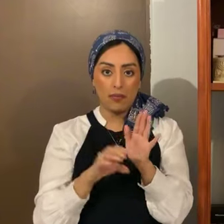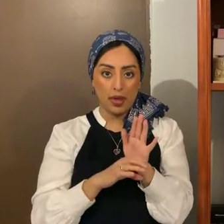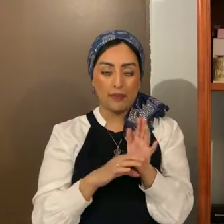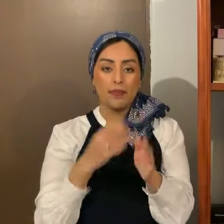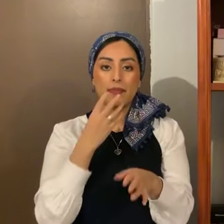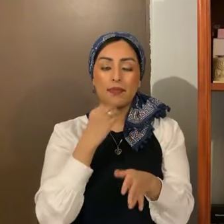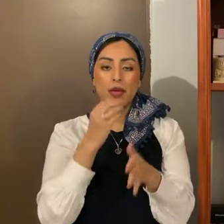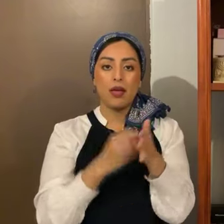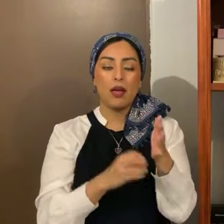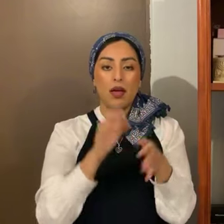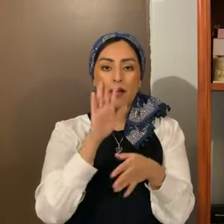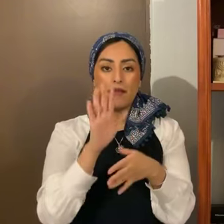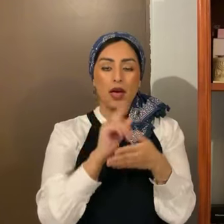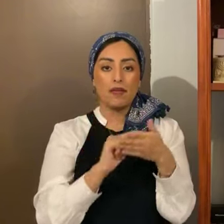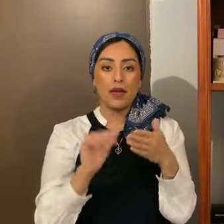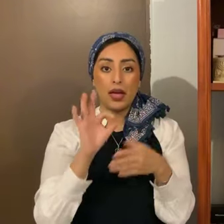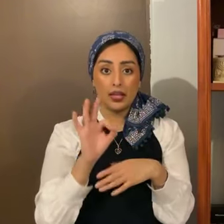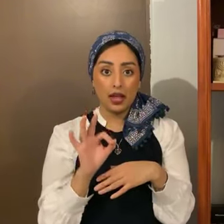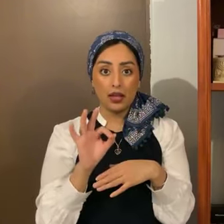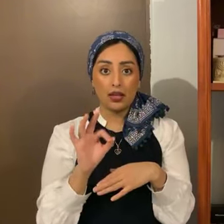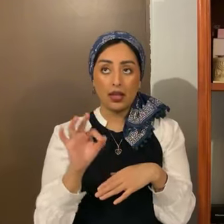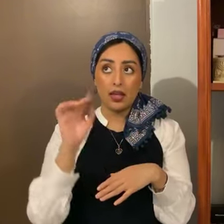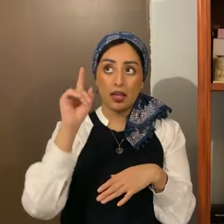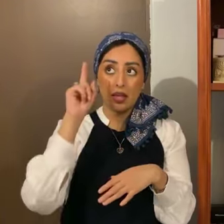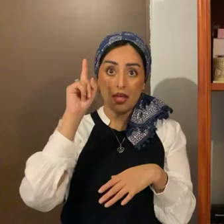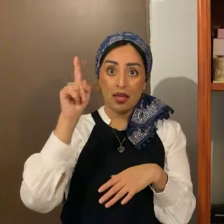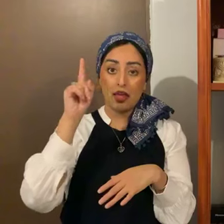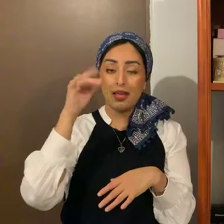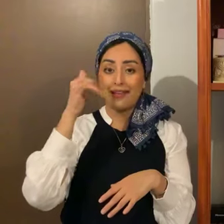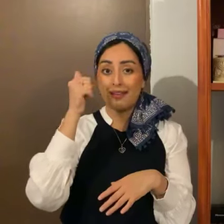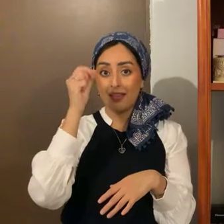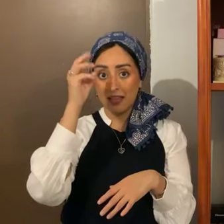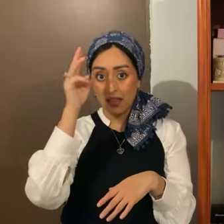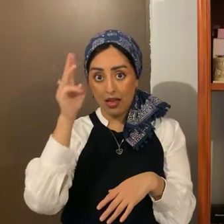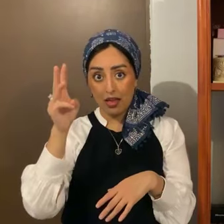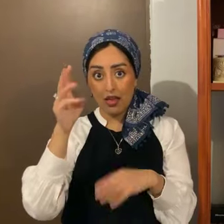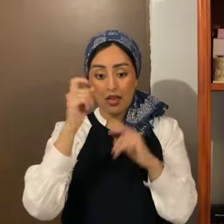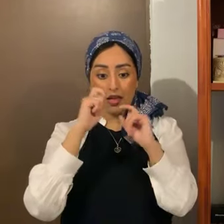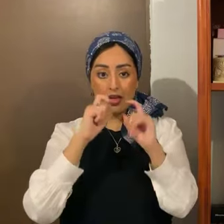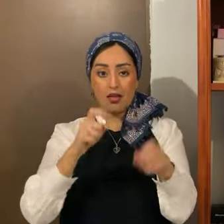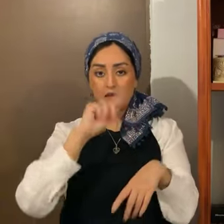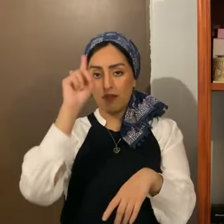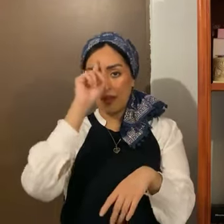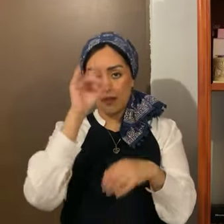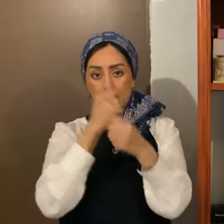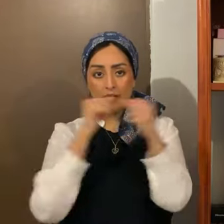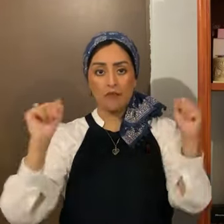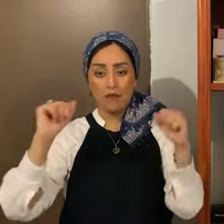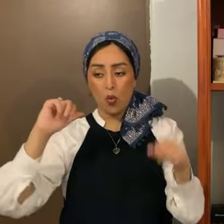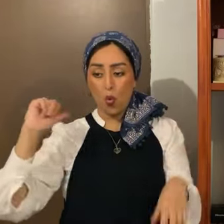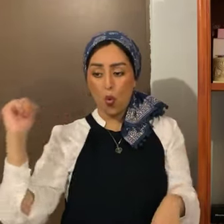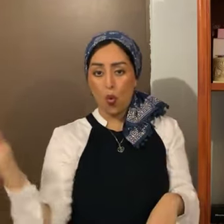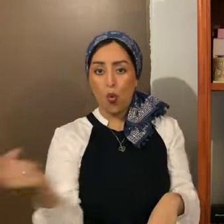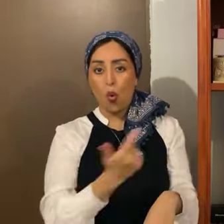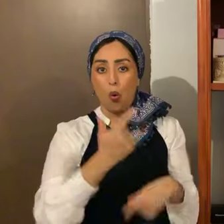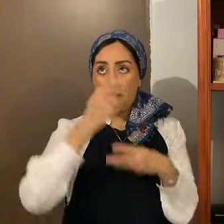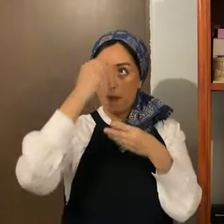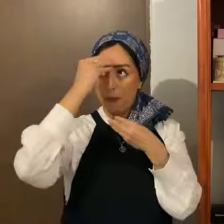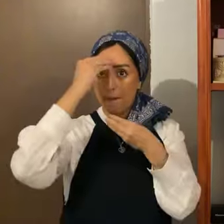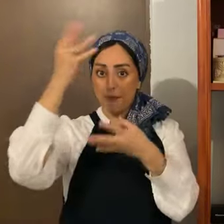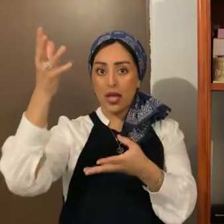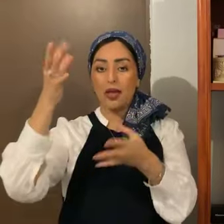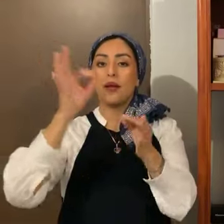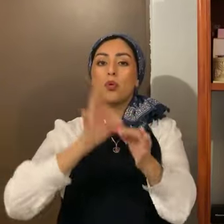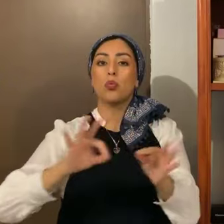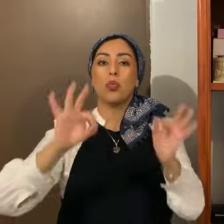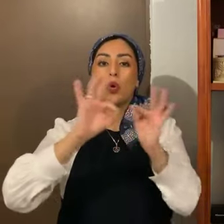Hebreos 5:9. Porque Él, quien, Yahshua, es autor de eterna salvación para todos los que lo obedecen, por